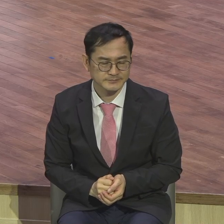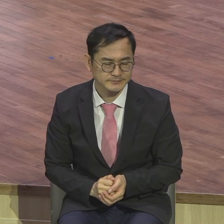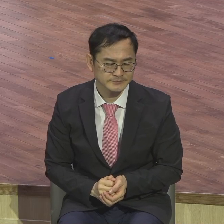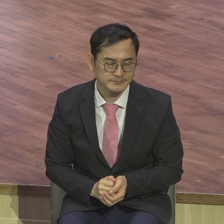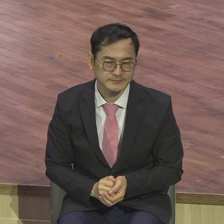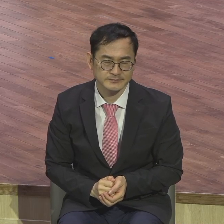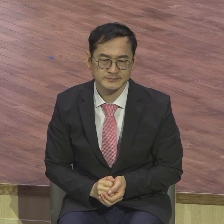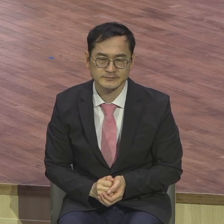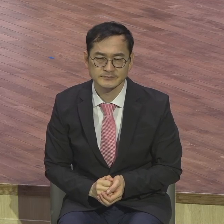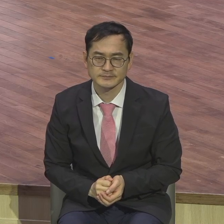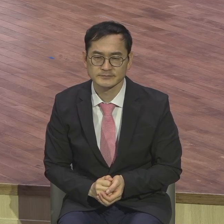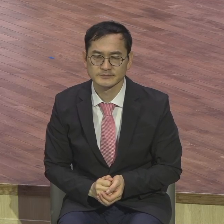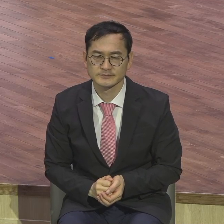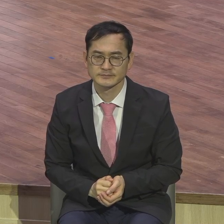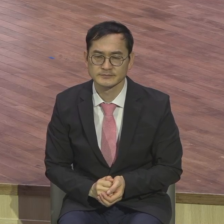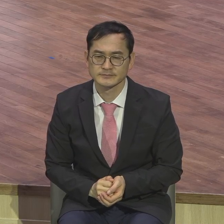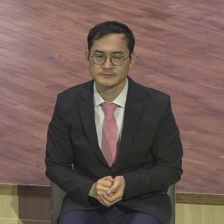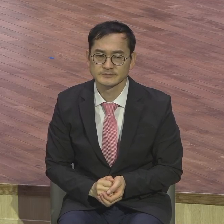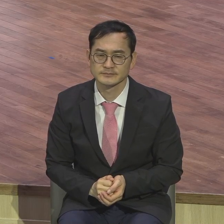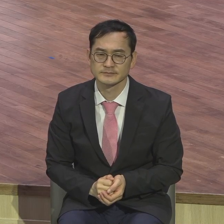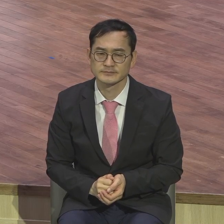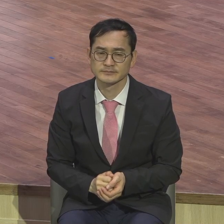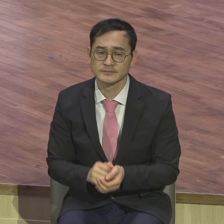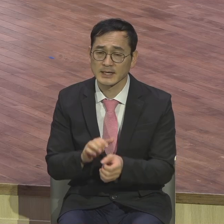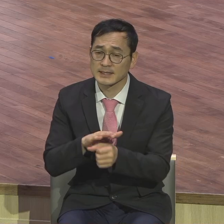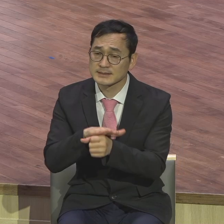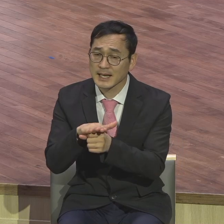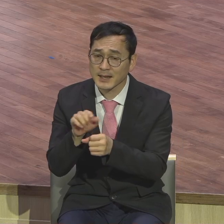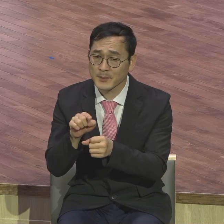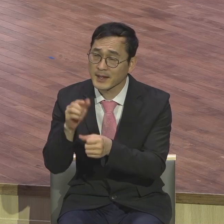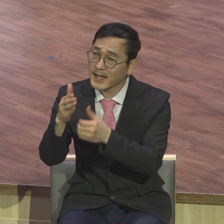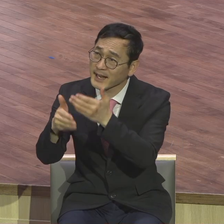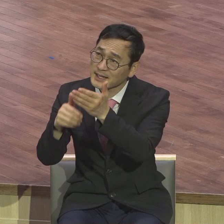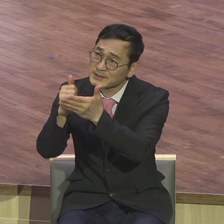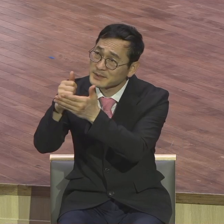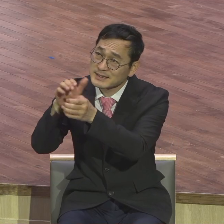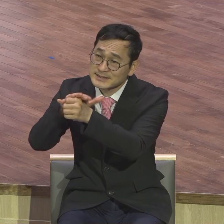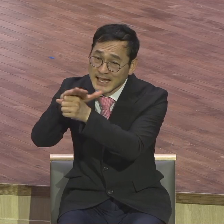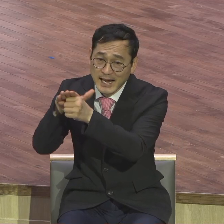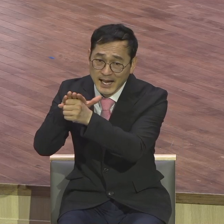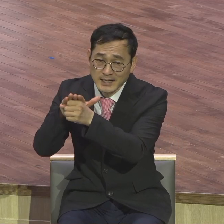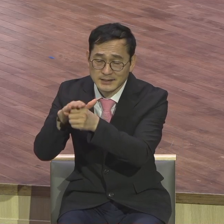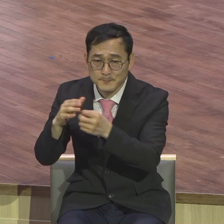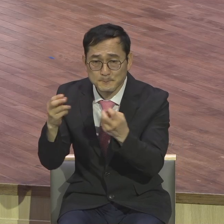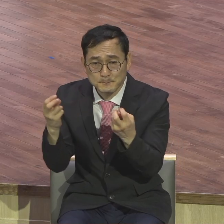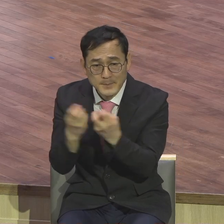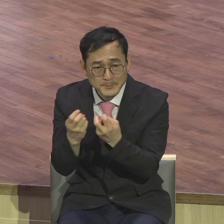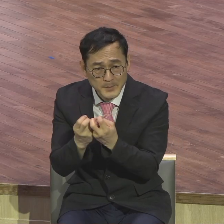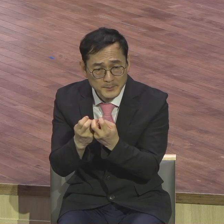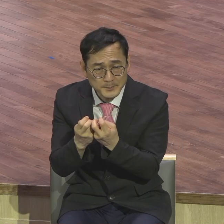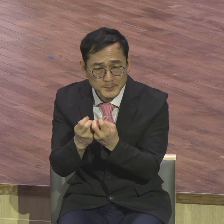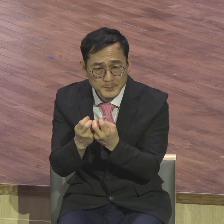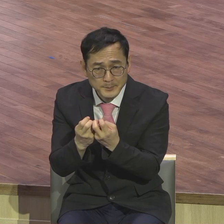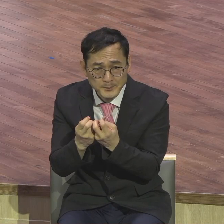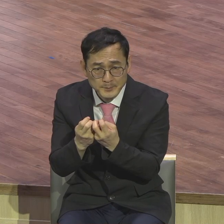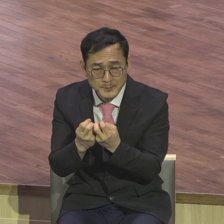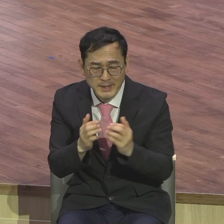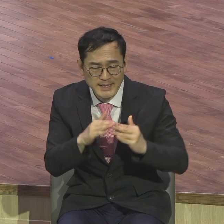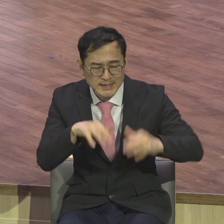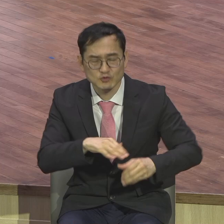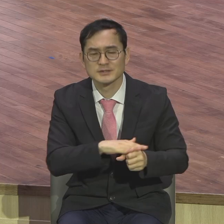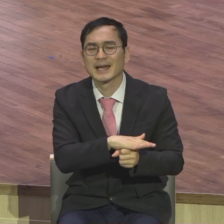어디에 초점이 맞춰져야 되는지를 말씀하고 있어요. 하나님을 사랑하는 구체적 표현이 곧 뭐라